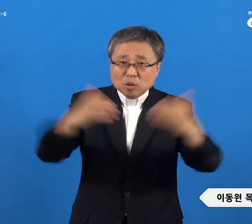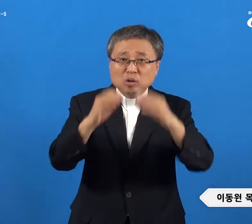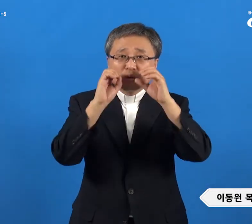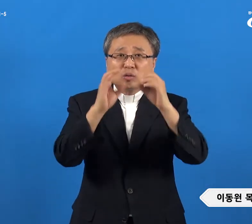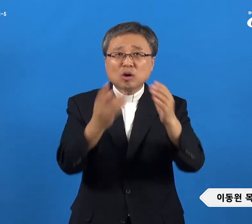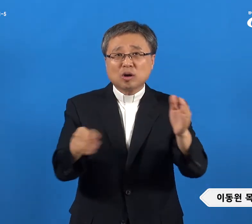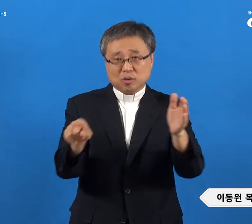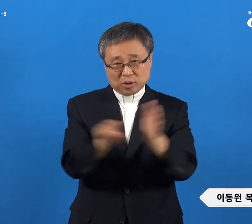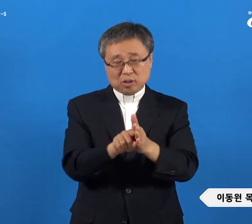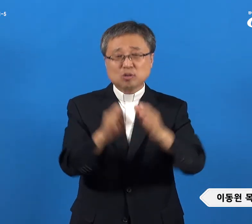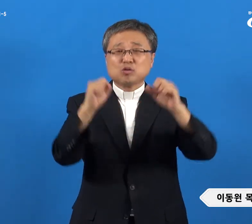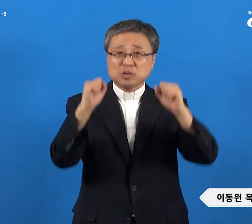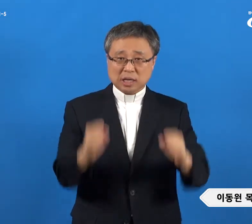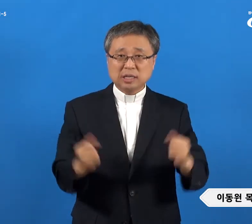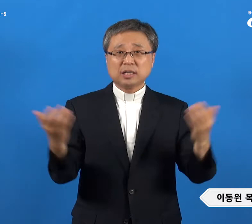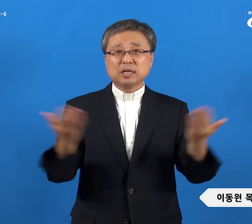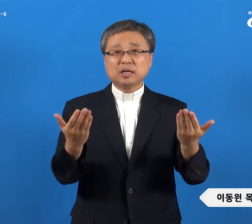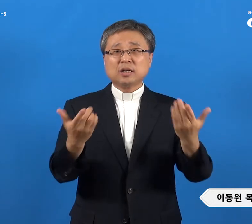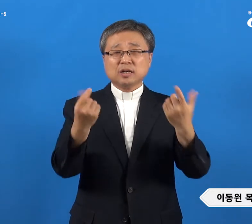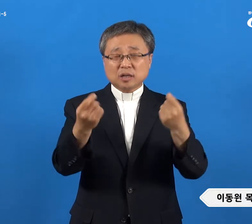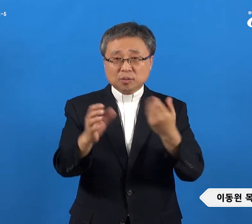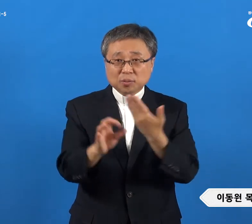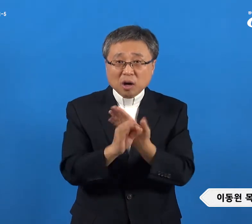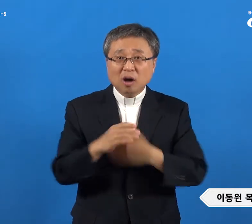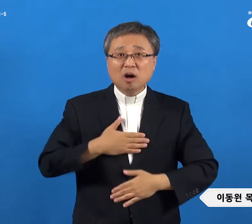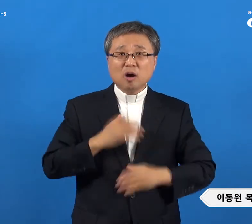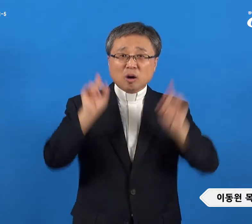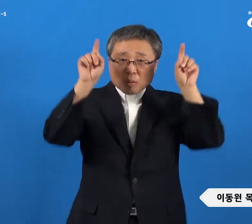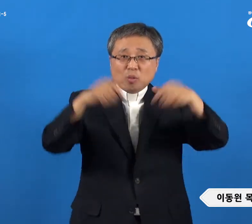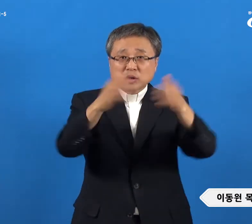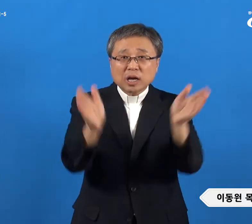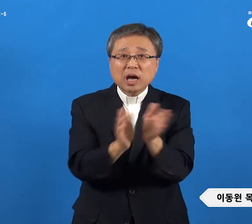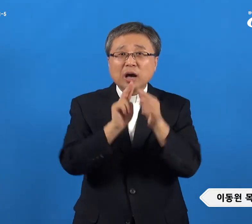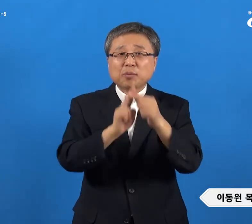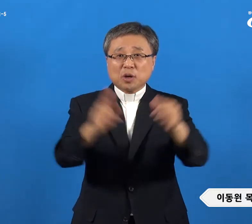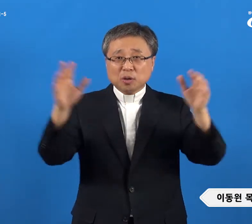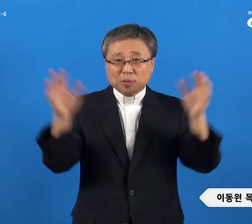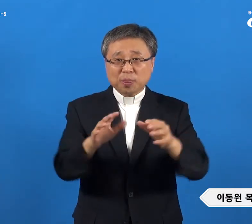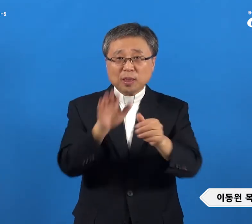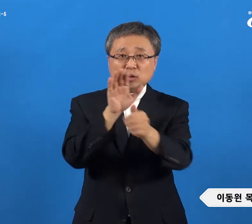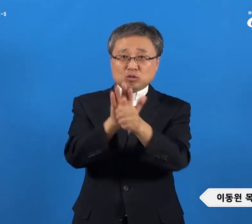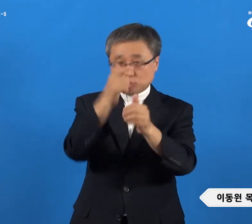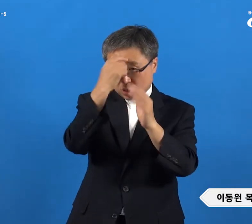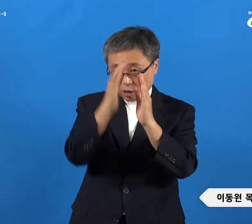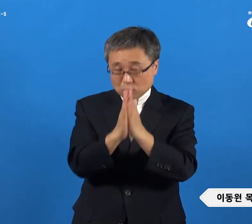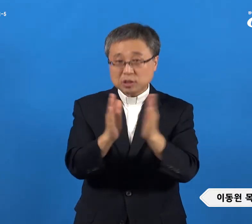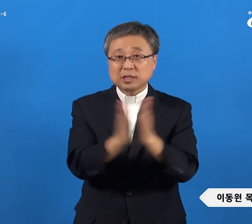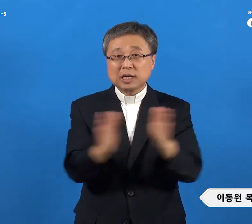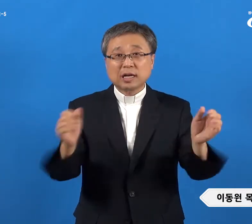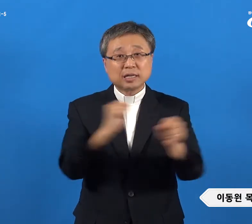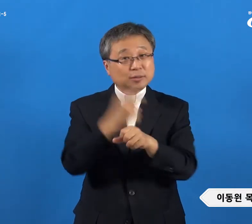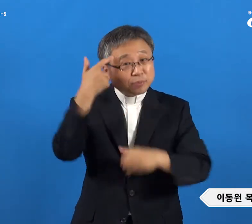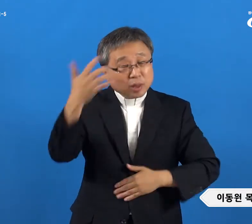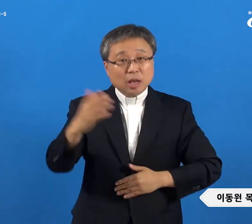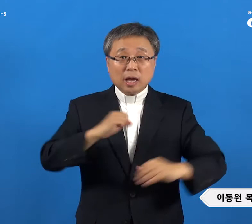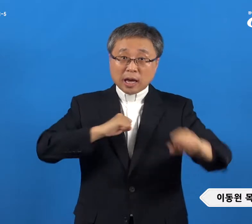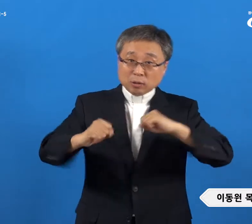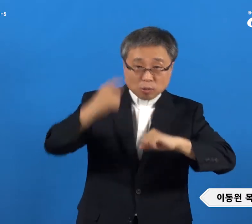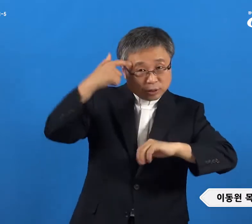말이죠. 자, 목장이 함께 모여 머리를 맞대고 중보 시작하셨습니까? 행동을 플래닝